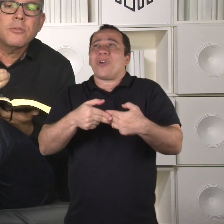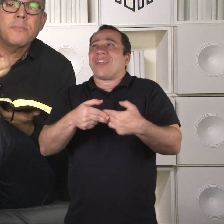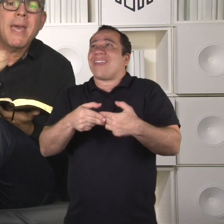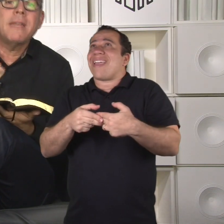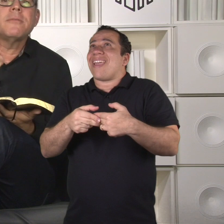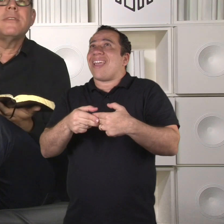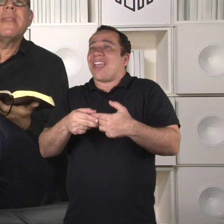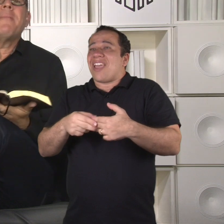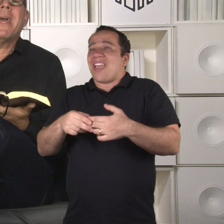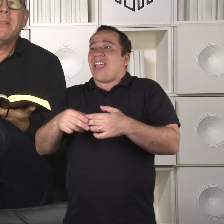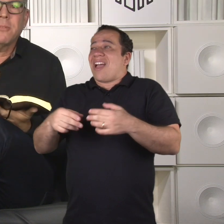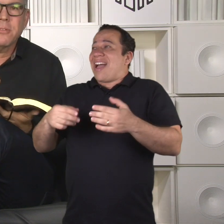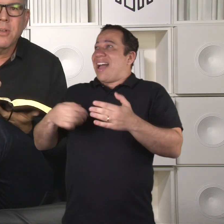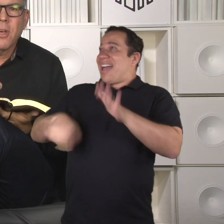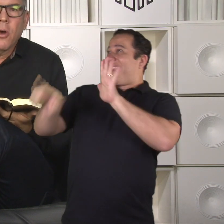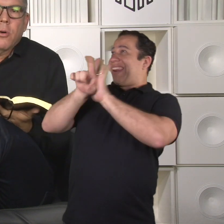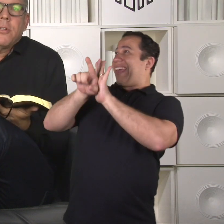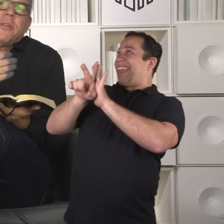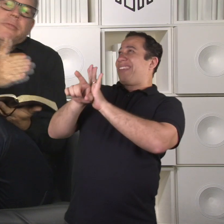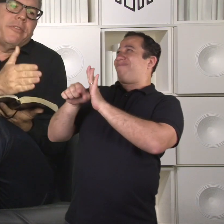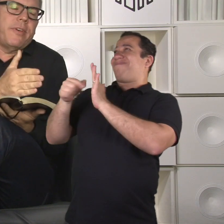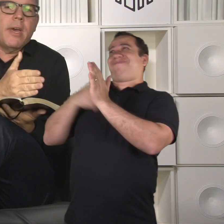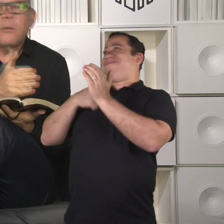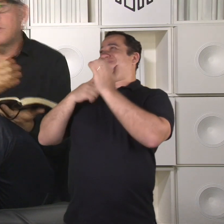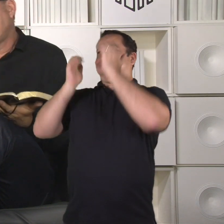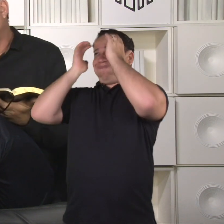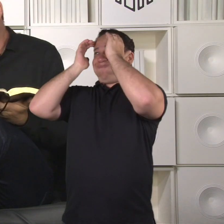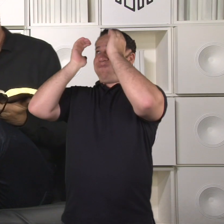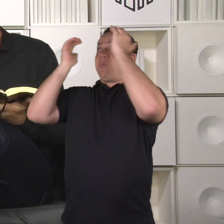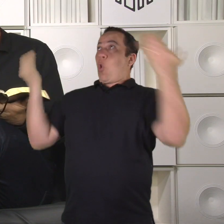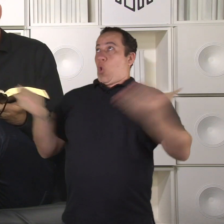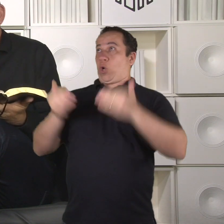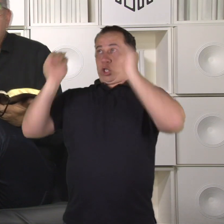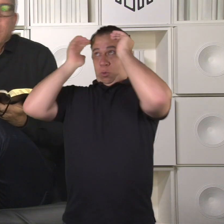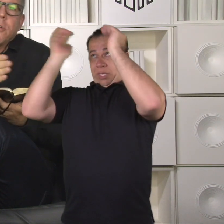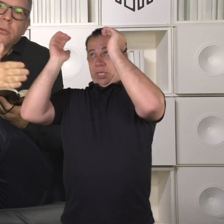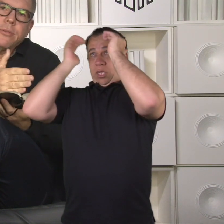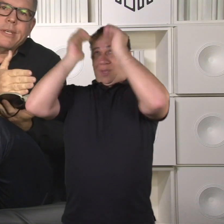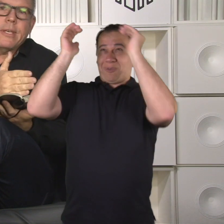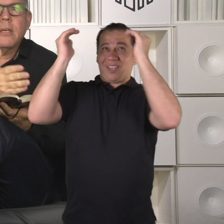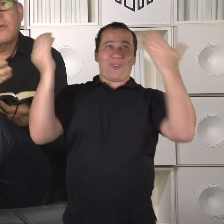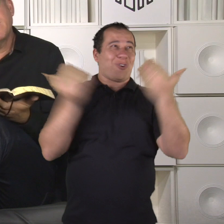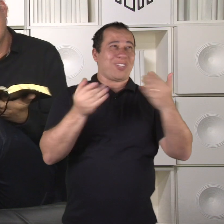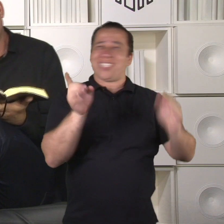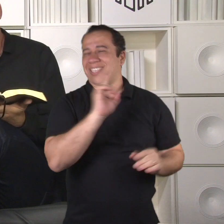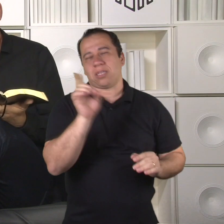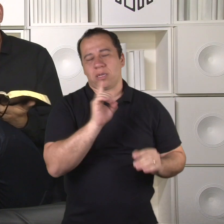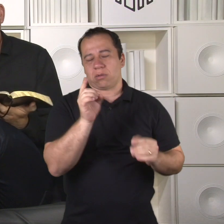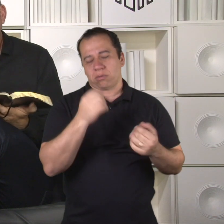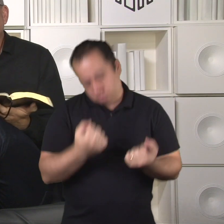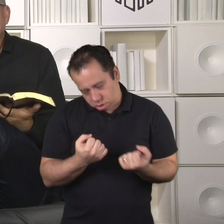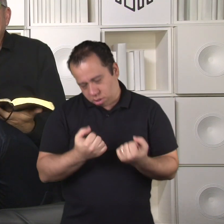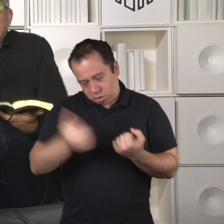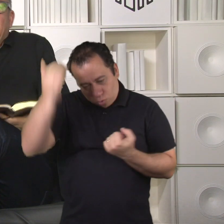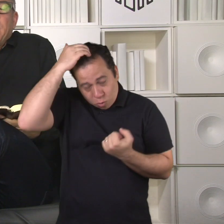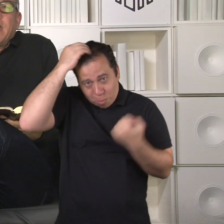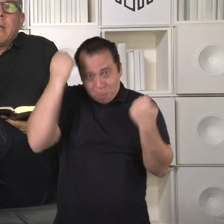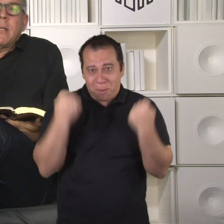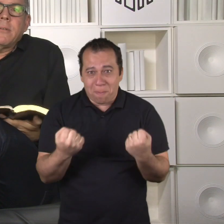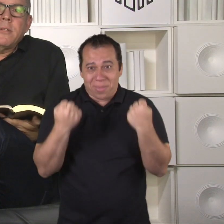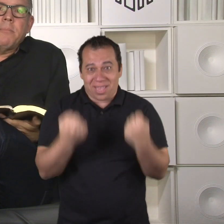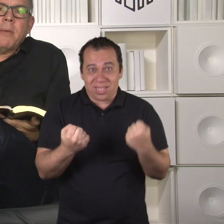contabilização dos seus méritos e deméritos. Hoje eu fui fiel, hoje não fui fiel, hoje eu consegui, hoje não consegui. Você vai